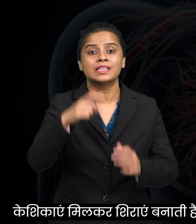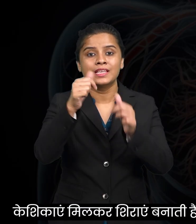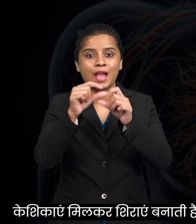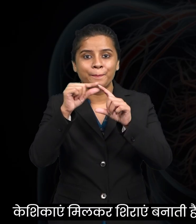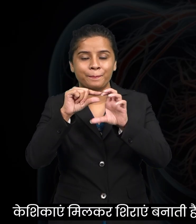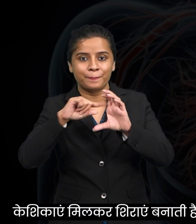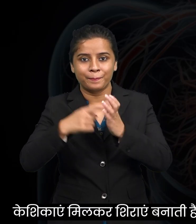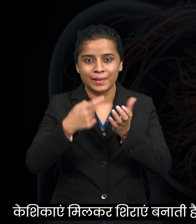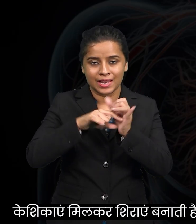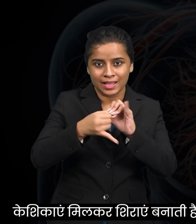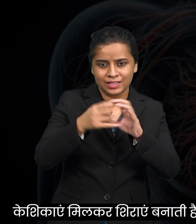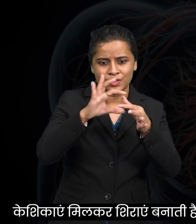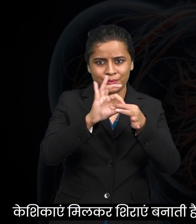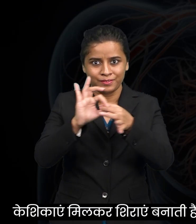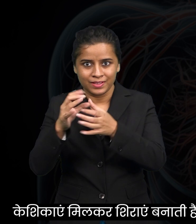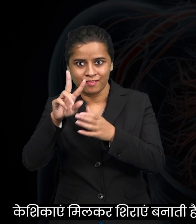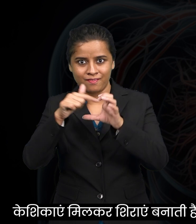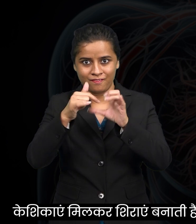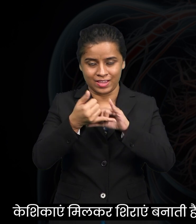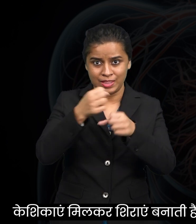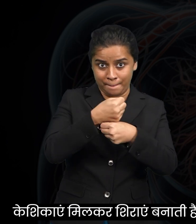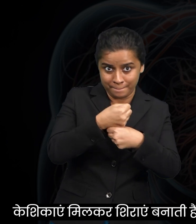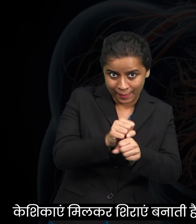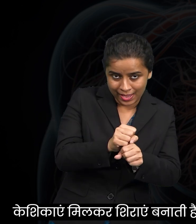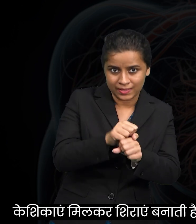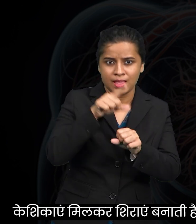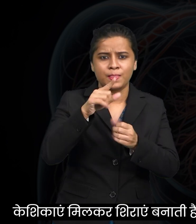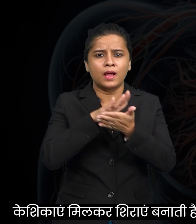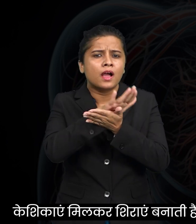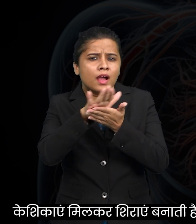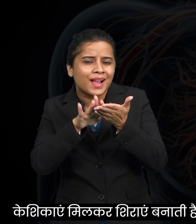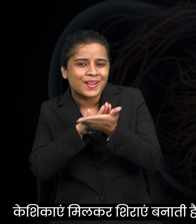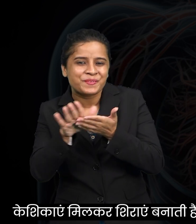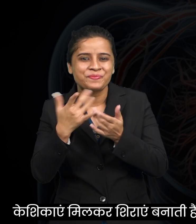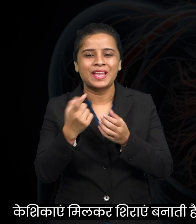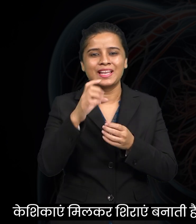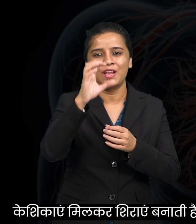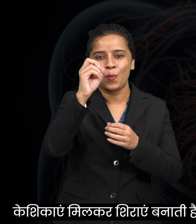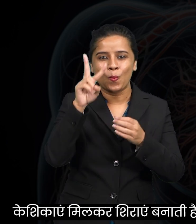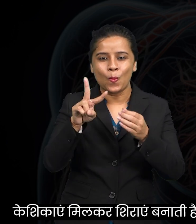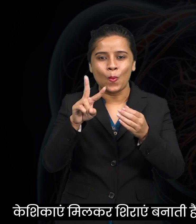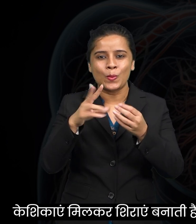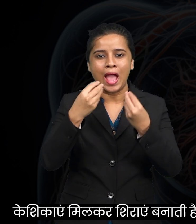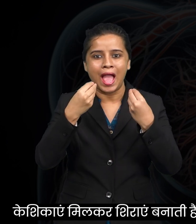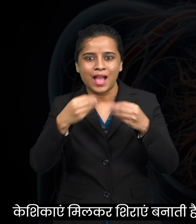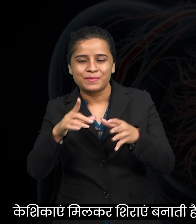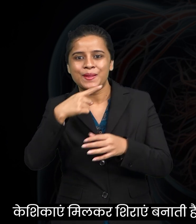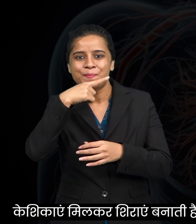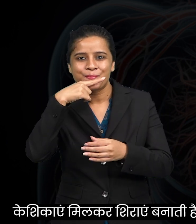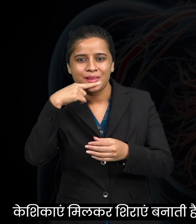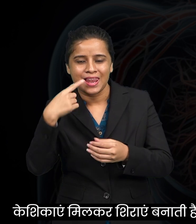कोशिकाएं मिलकर शिराएं बनाते हैं, जो ऑक्सीजन रहित रक्त को हृदय